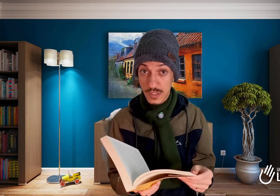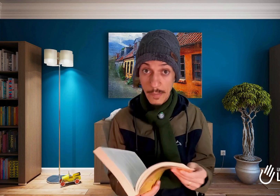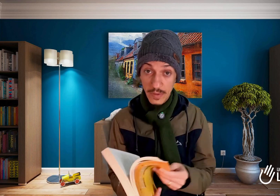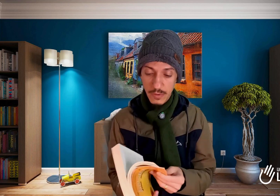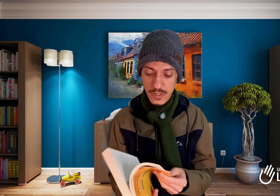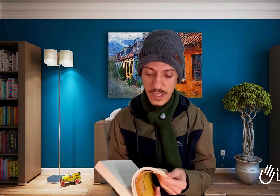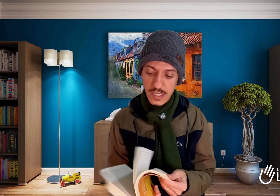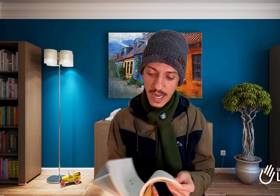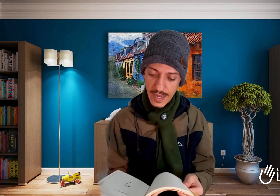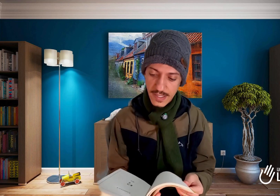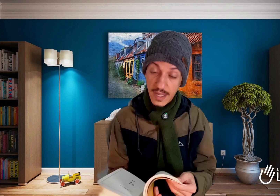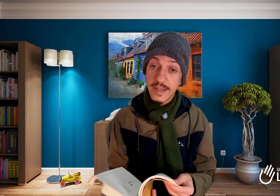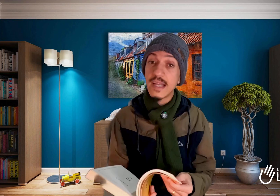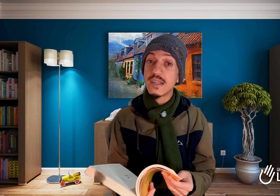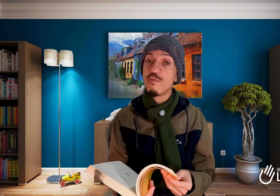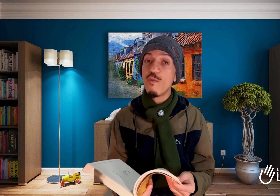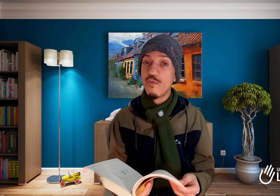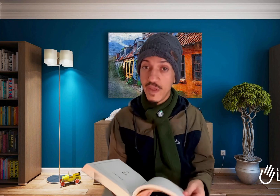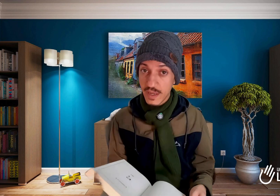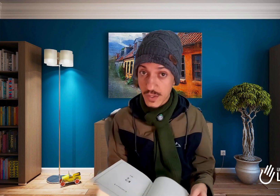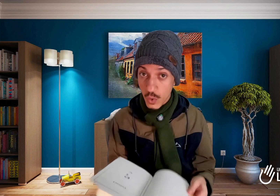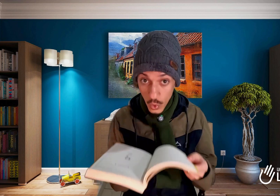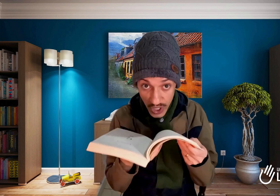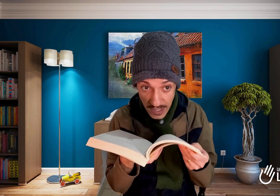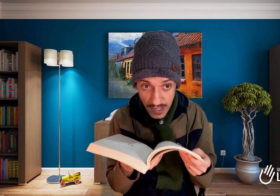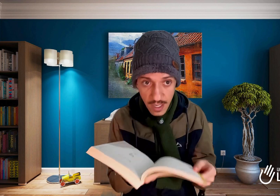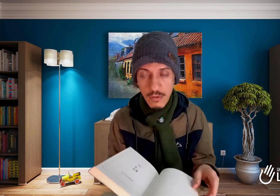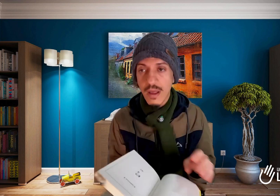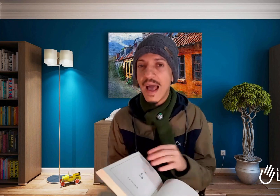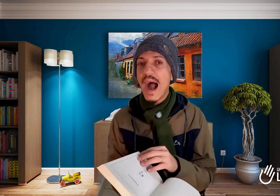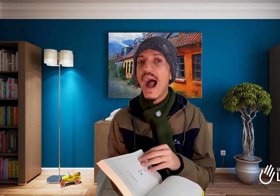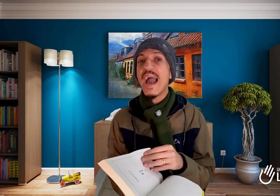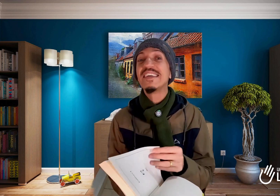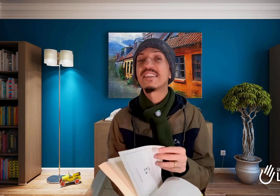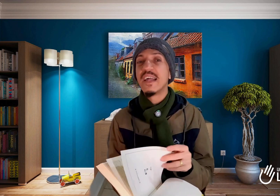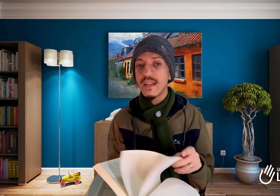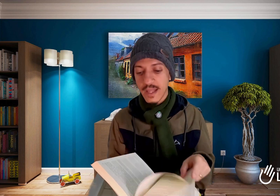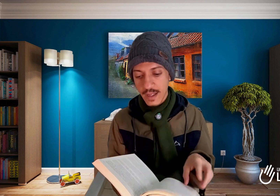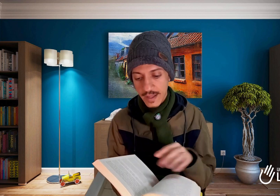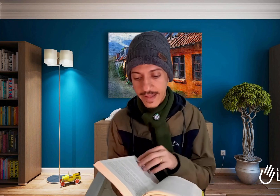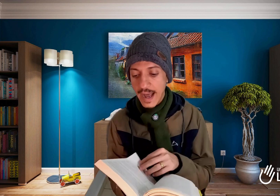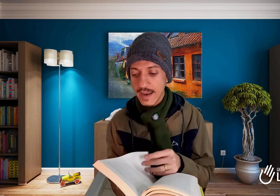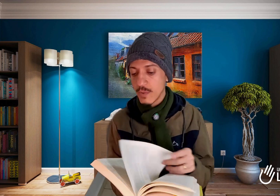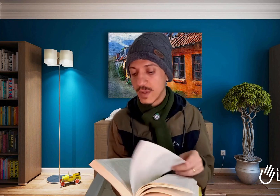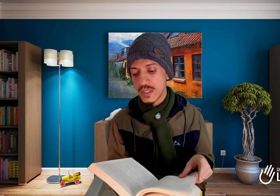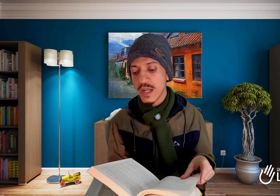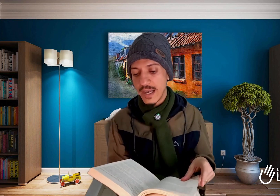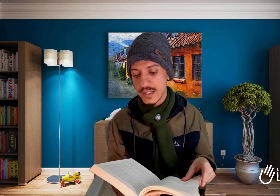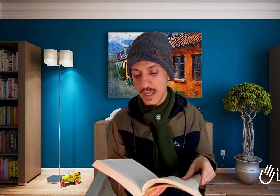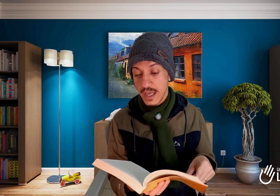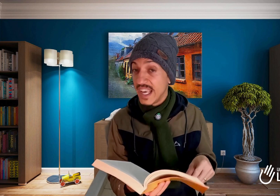capítulos iniciais desenvolvidas utilizando a escrita da língua de sinais. E tudo